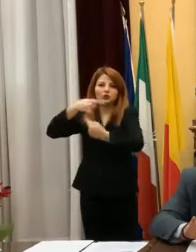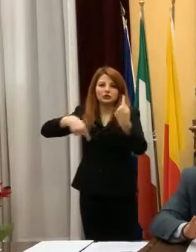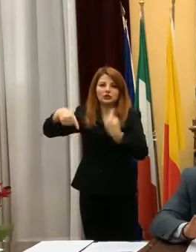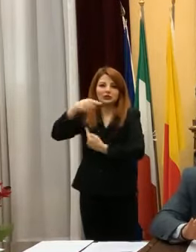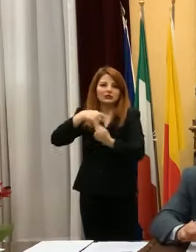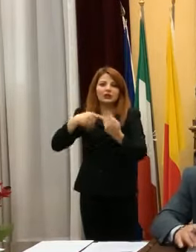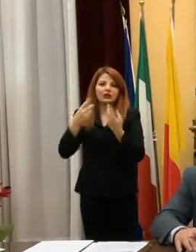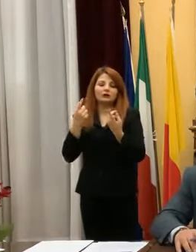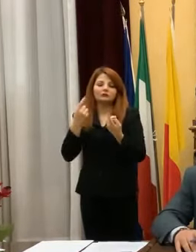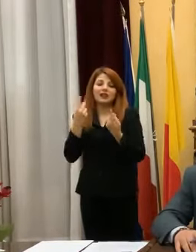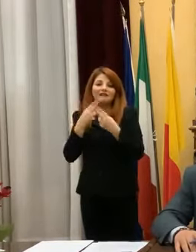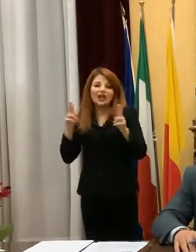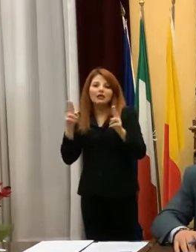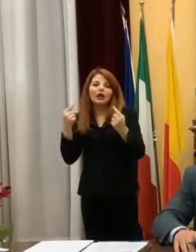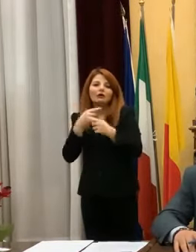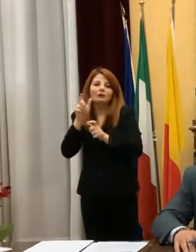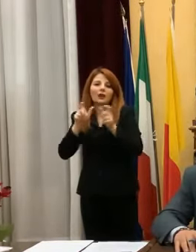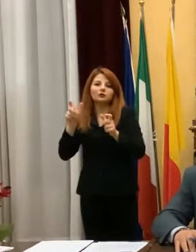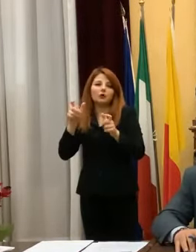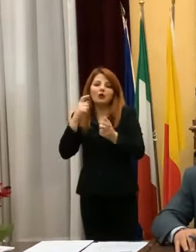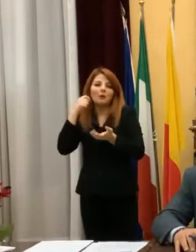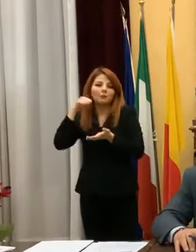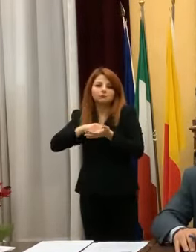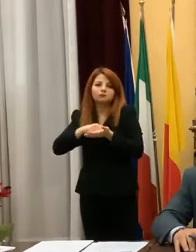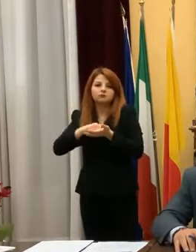sembrava non fregargliene niente a nessuno.